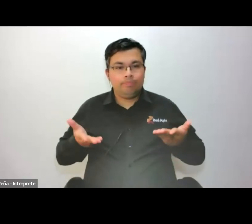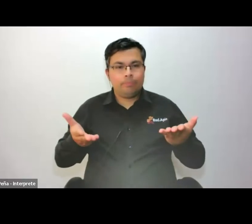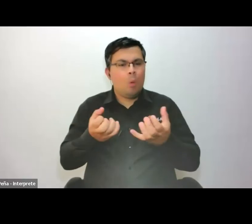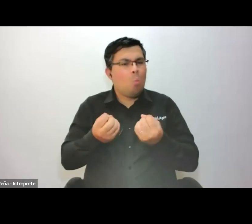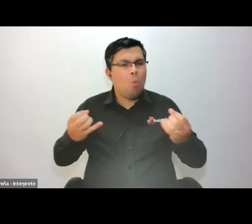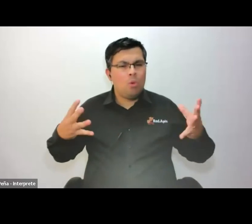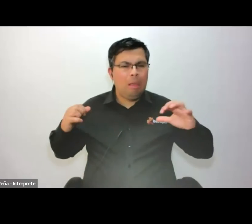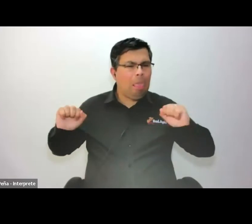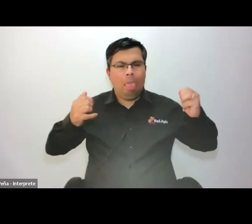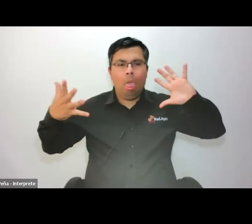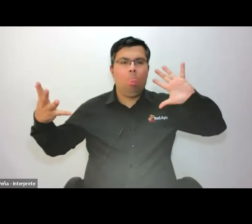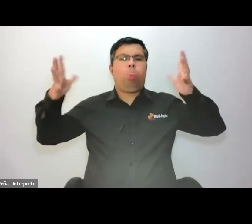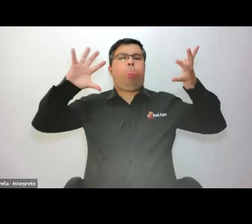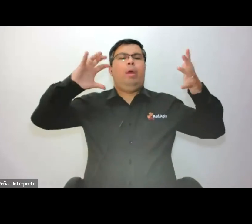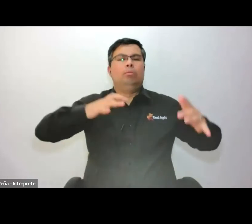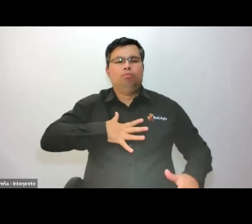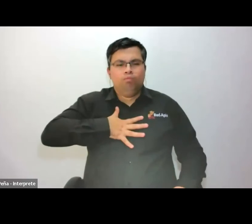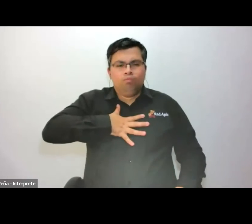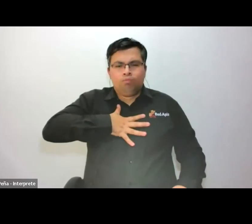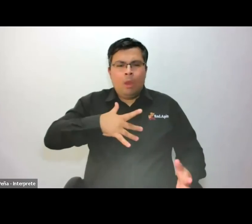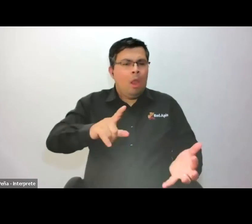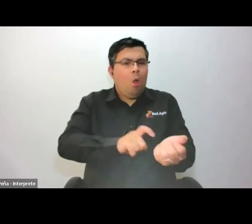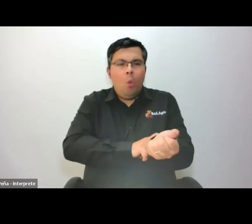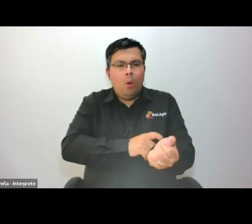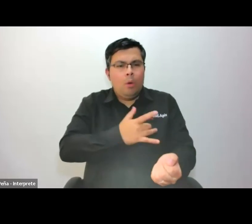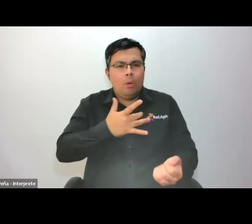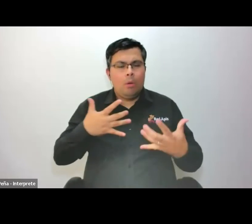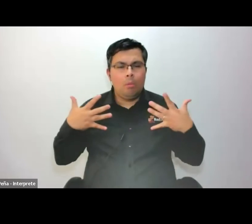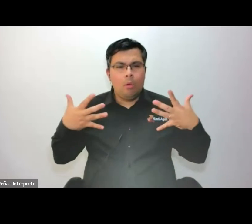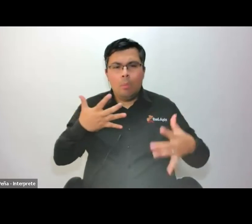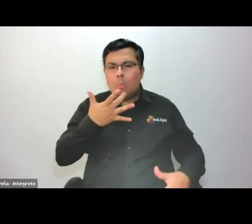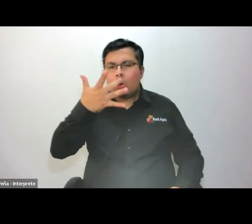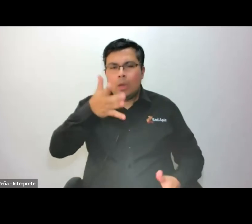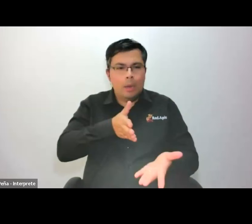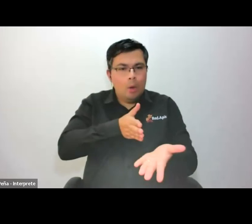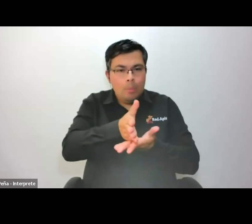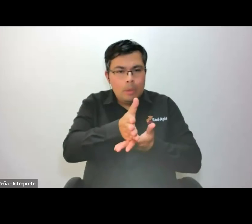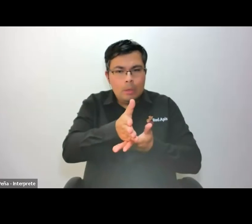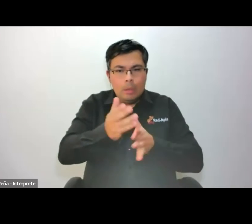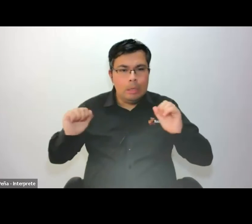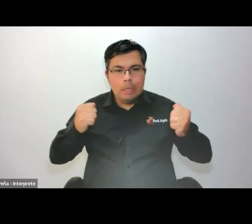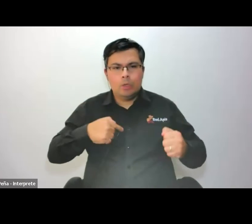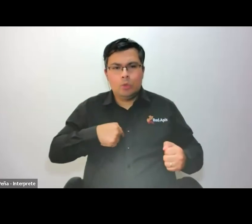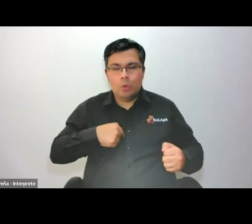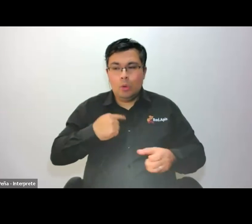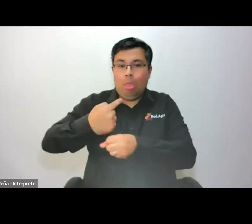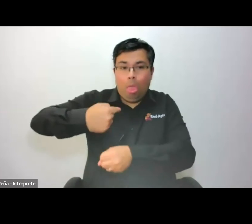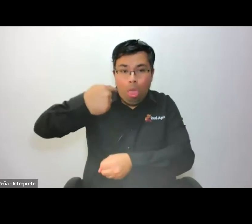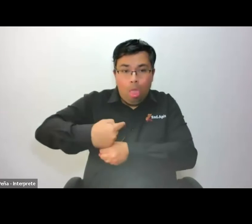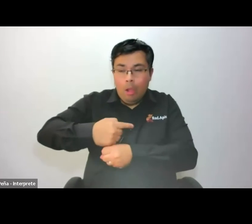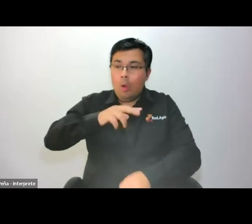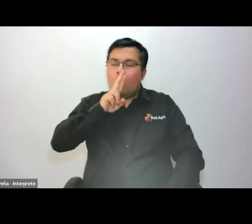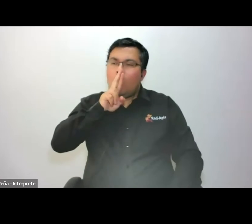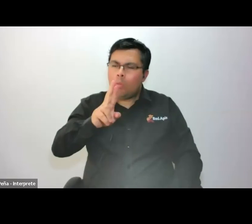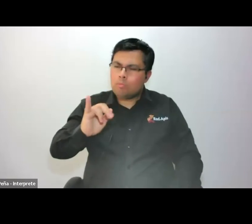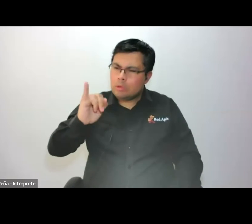emocionales y conductuales parten porque siento que no soy capaz de responder ese nivel de demanda, o esa demanda